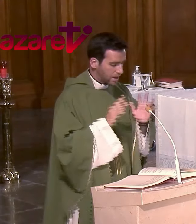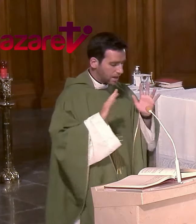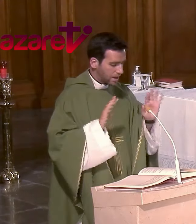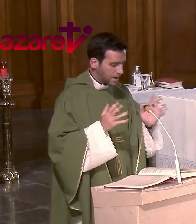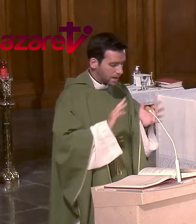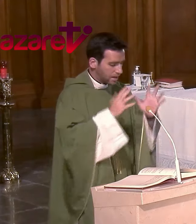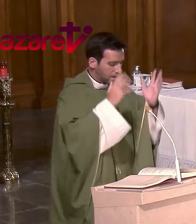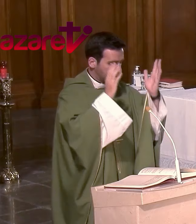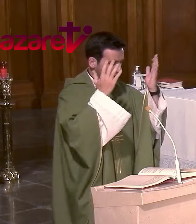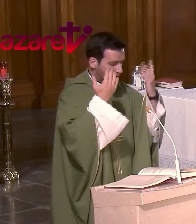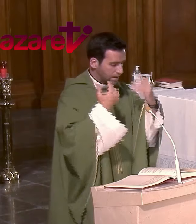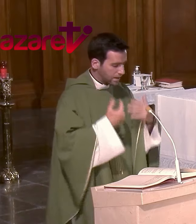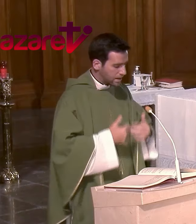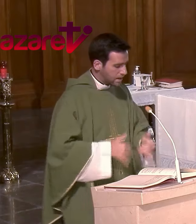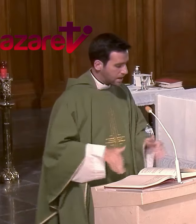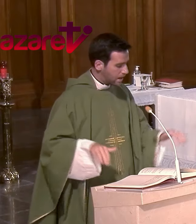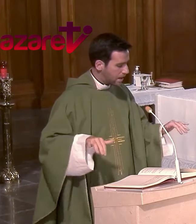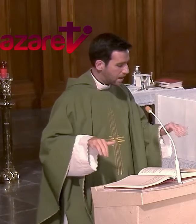aleluya,